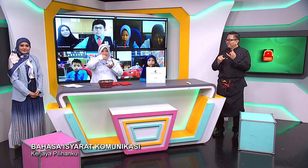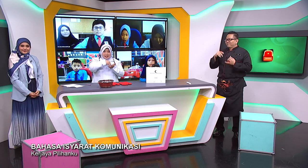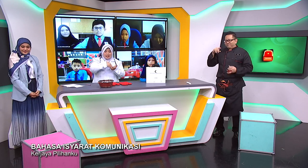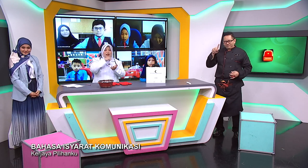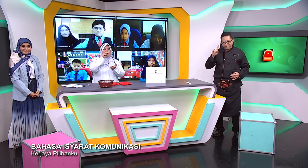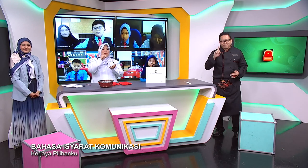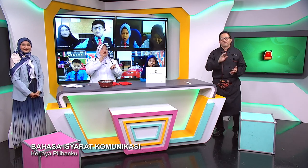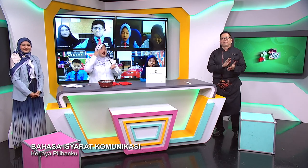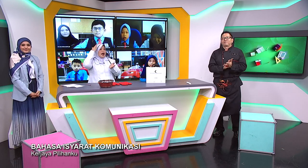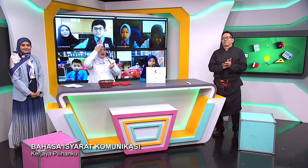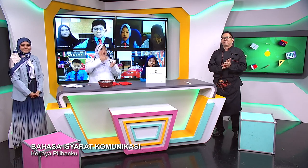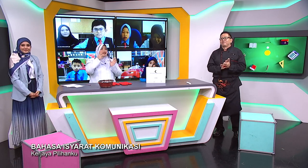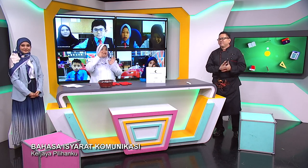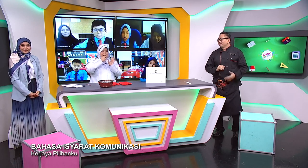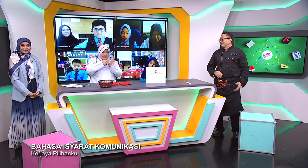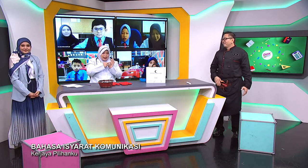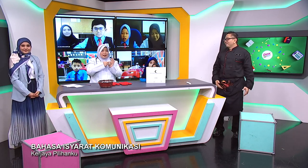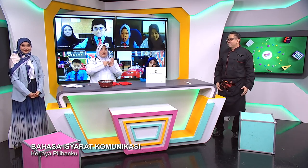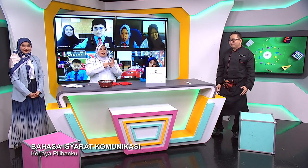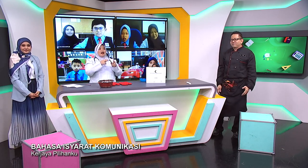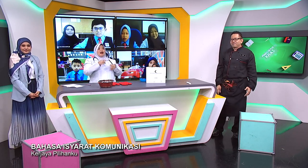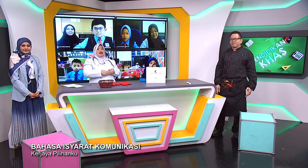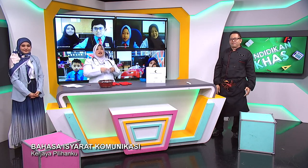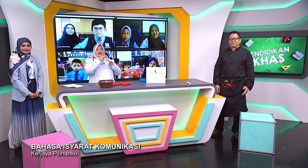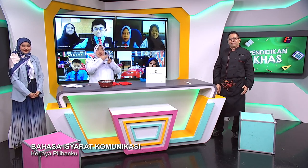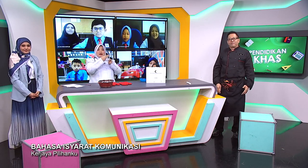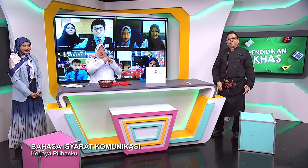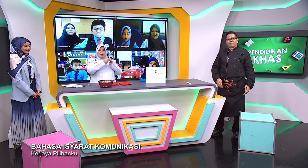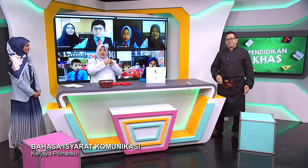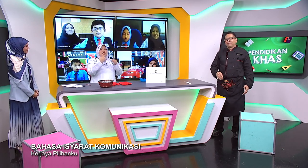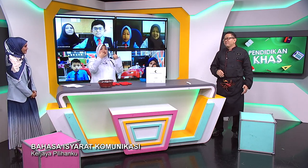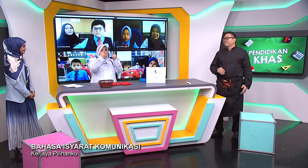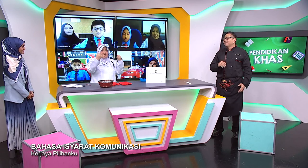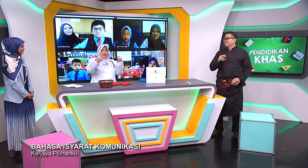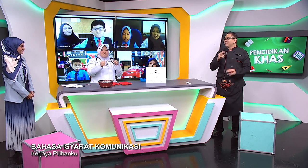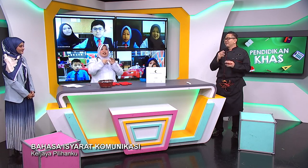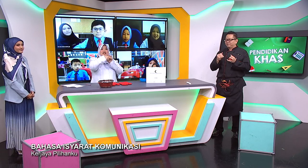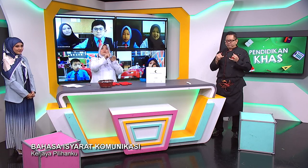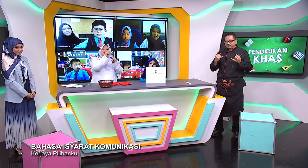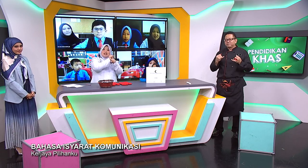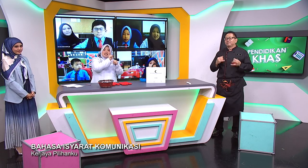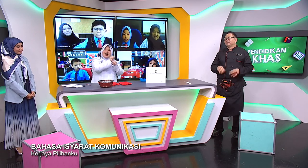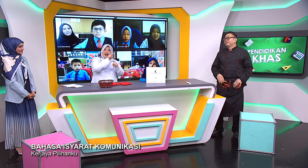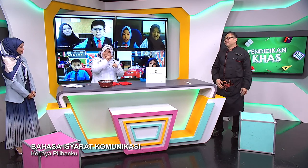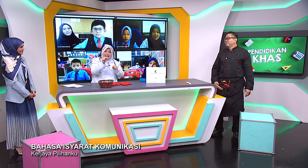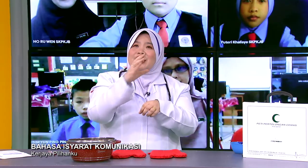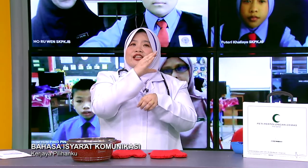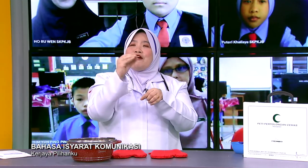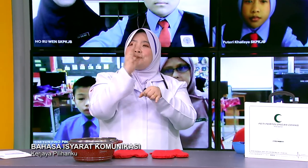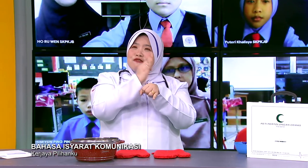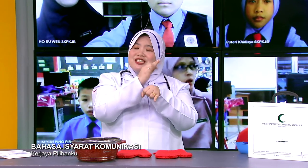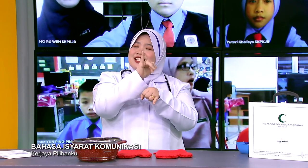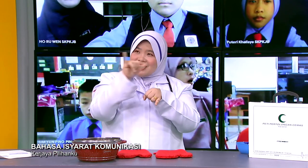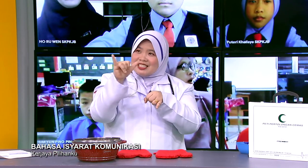PDP ini, murid-murid akan kenal nama-nama jenis-jenis pekerjaan